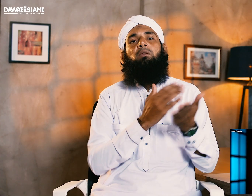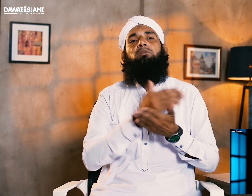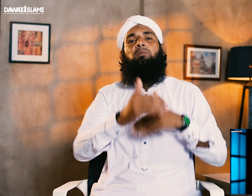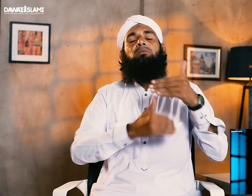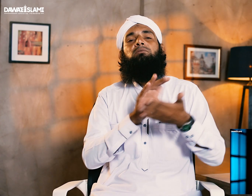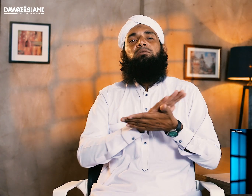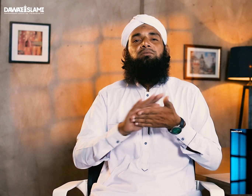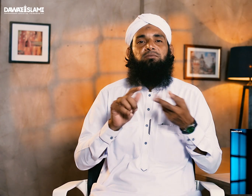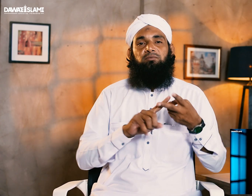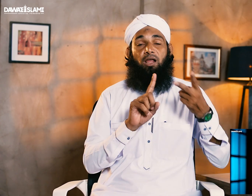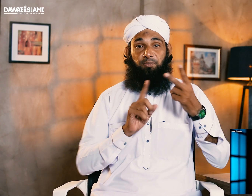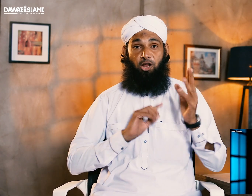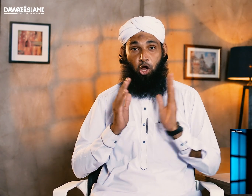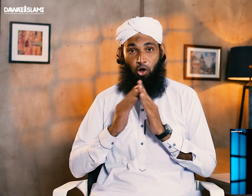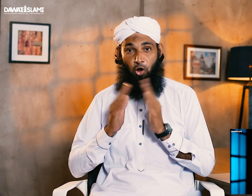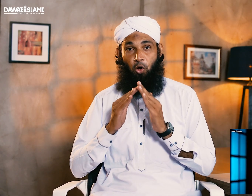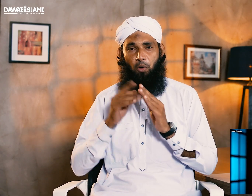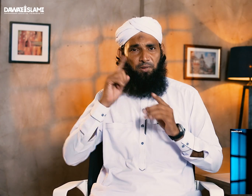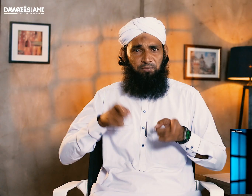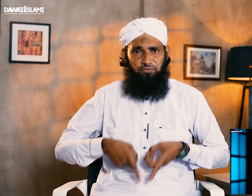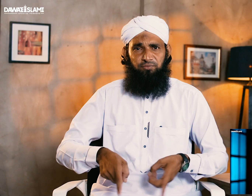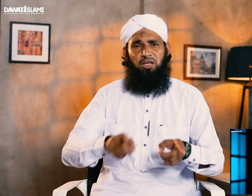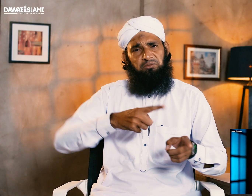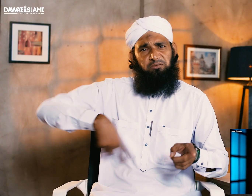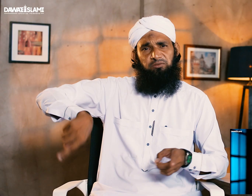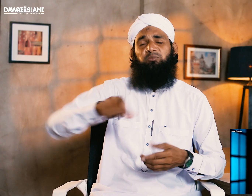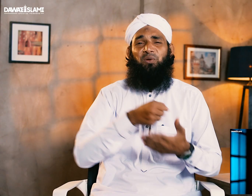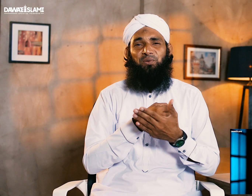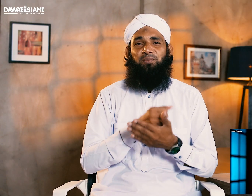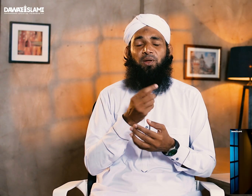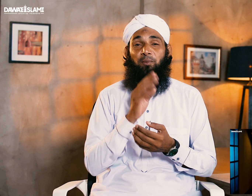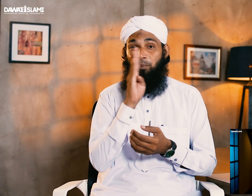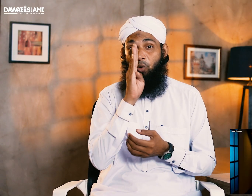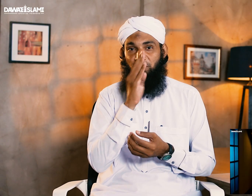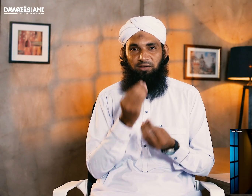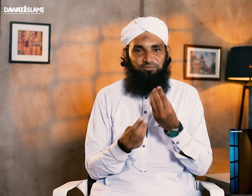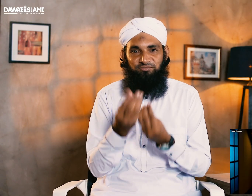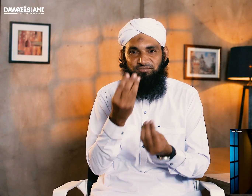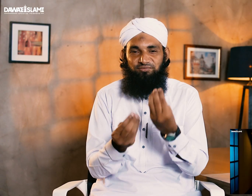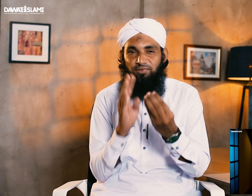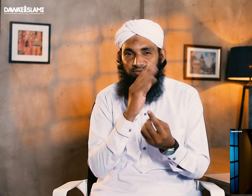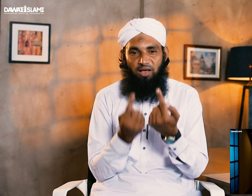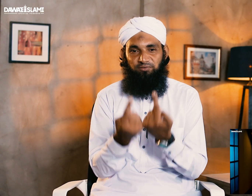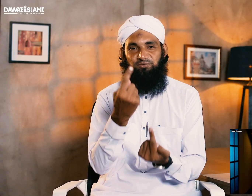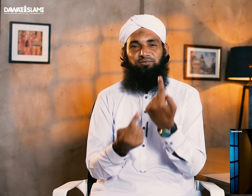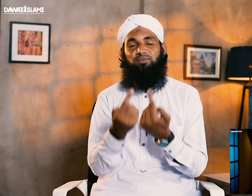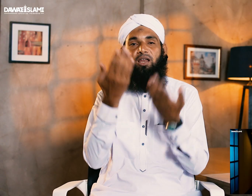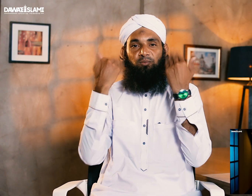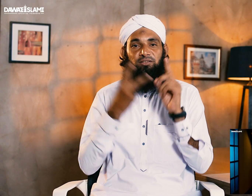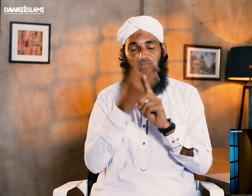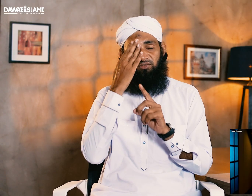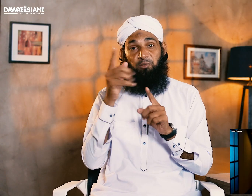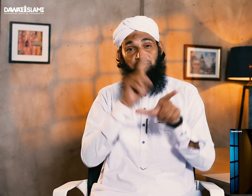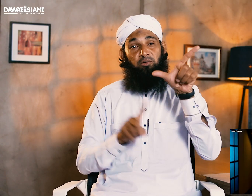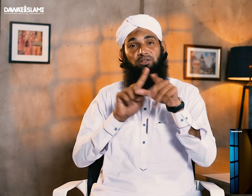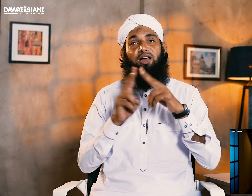بنائیں۔ جشن آزادی کے موقع پر اپنے گھر، گلی، محلے، علاقے میں ٹری پلانٹیشن کریں۔ الحمدللہ دعوت اسلامی ماہ اگست میں